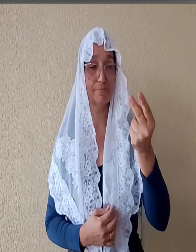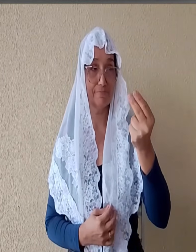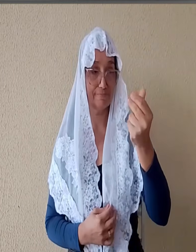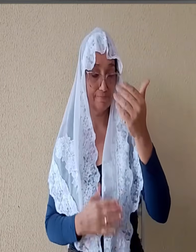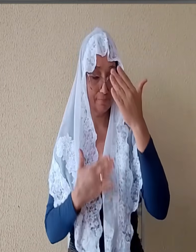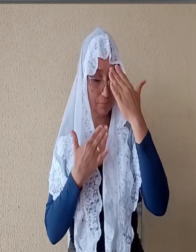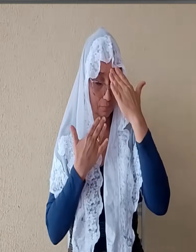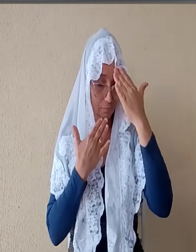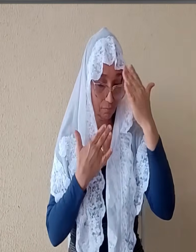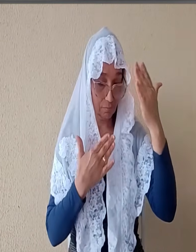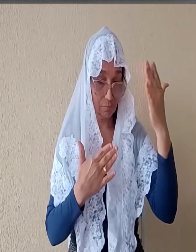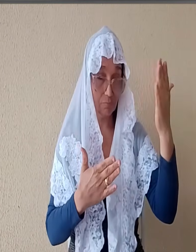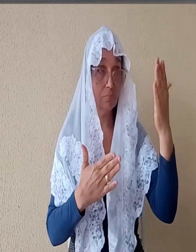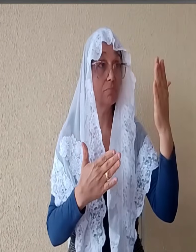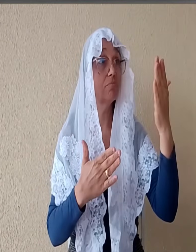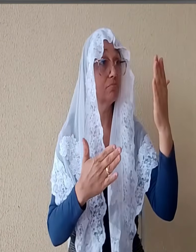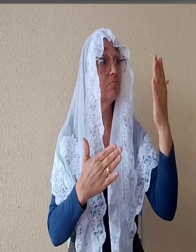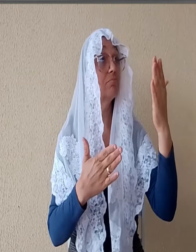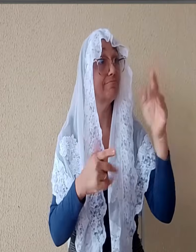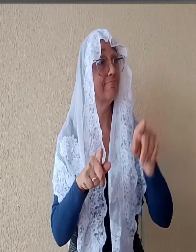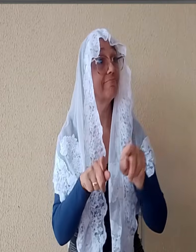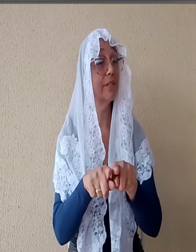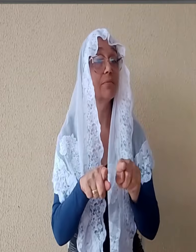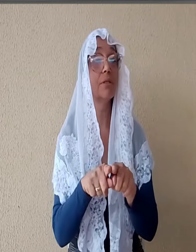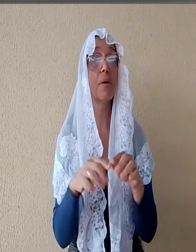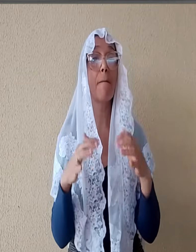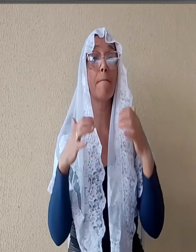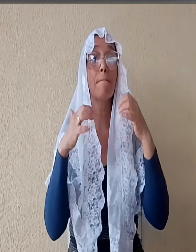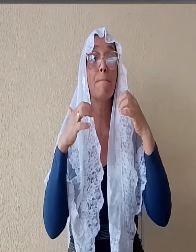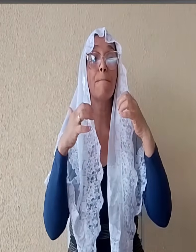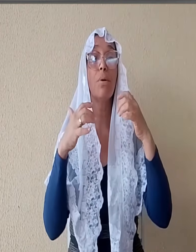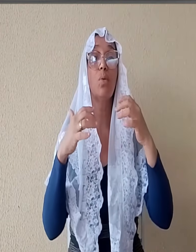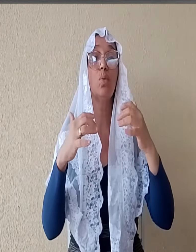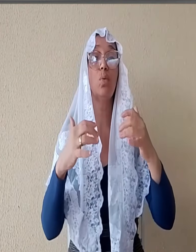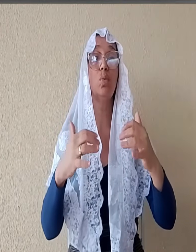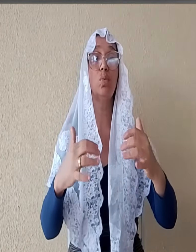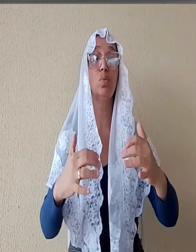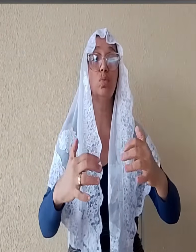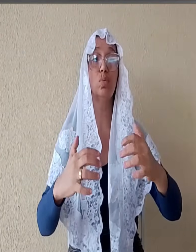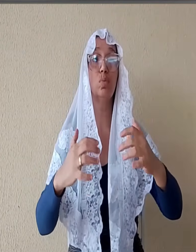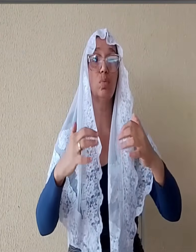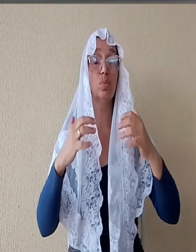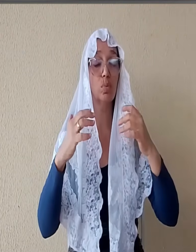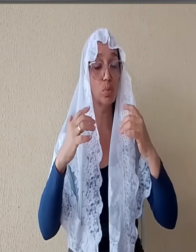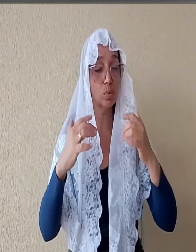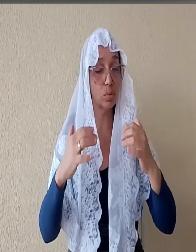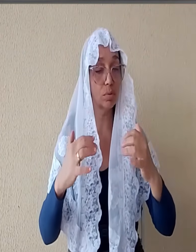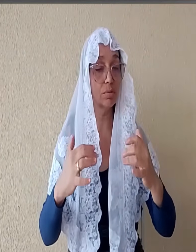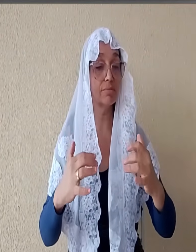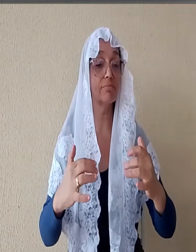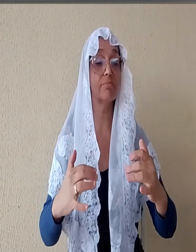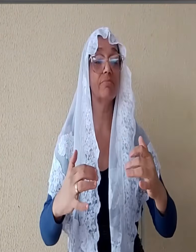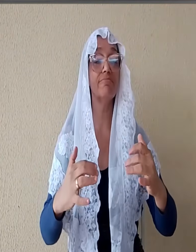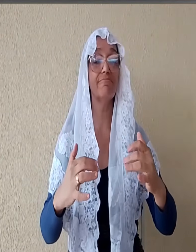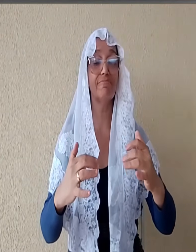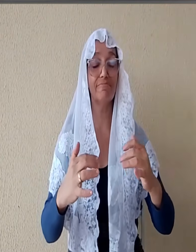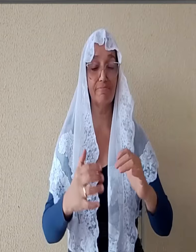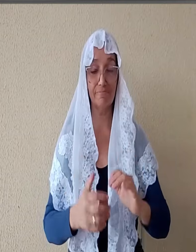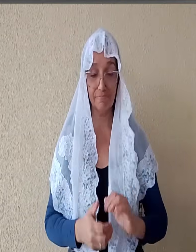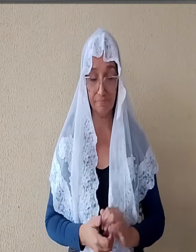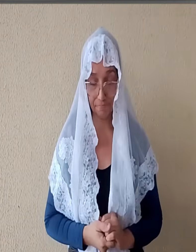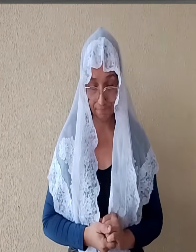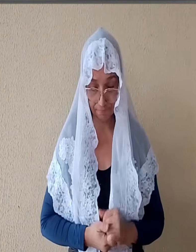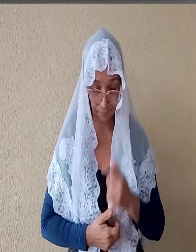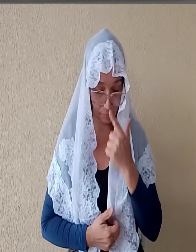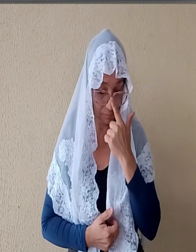instrumento, Senhor. Pai glorioso e santo, aquele que toca está Glória a guerreando, Senhor, contra a legião de